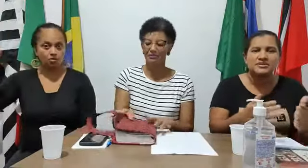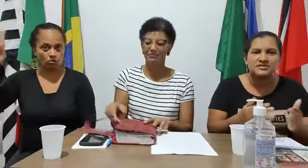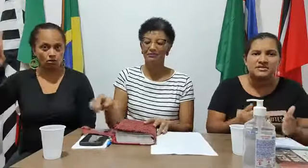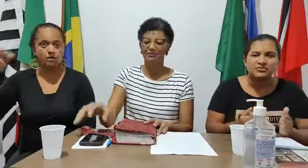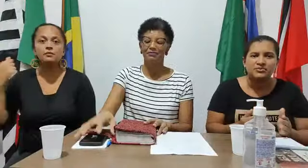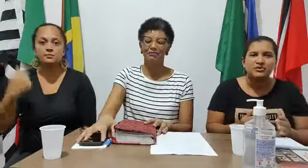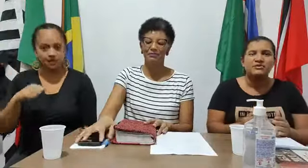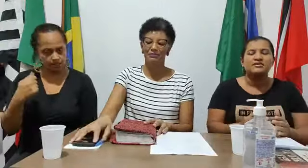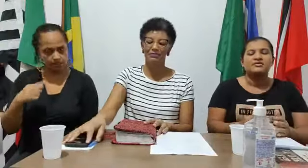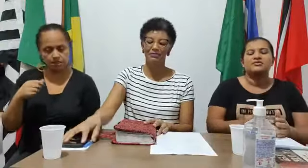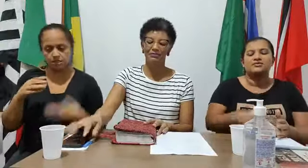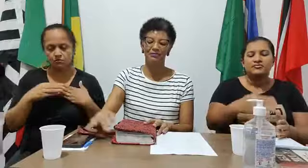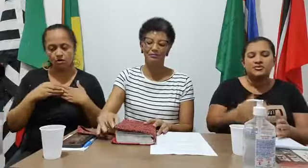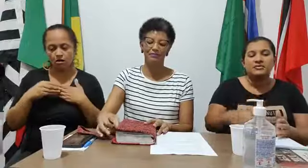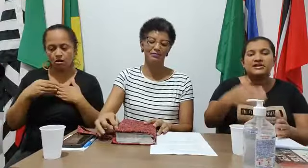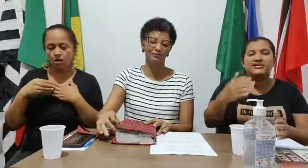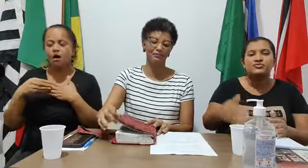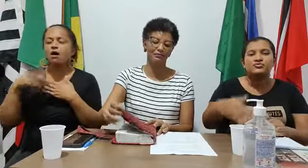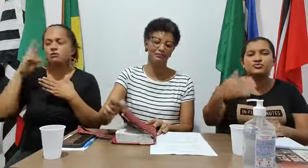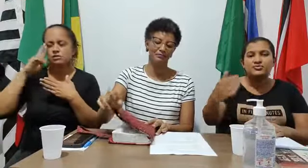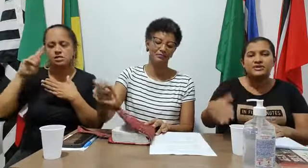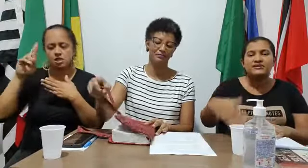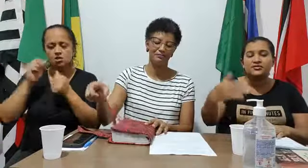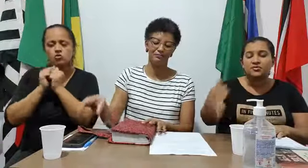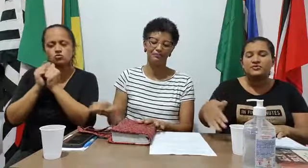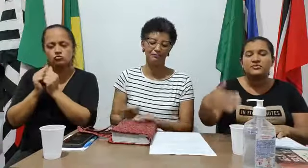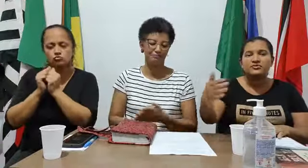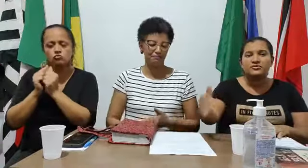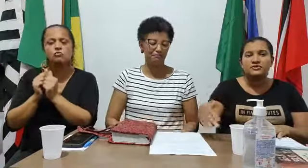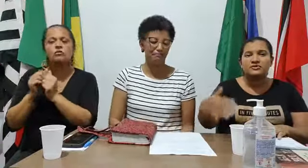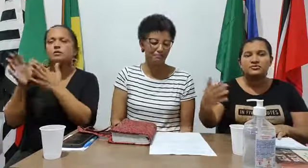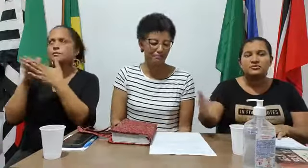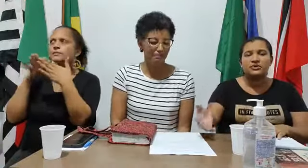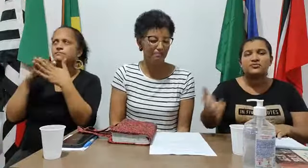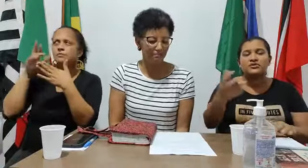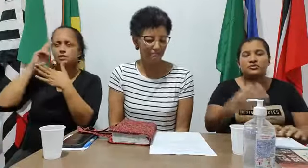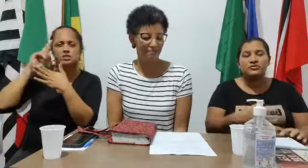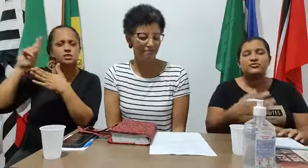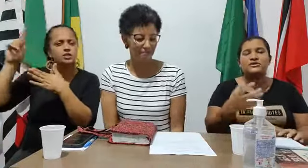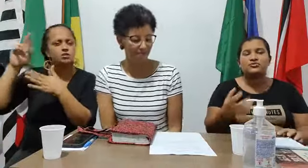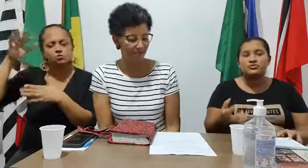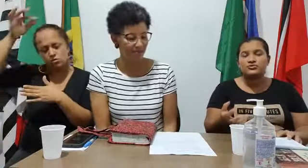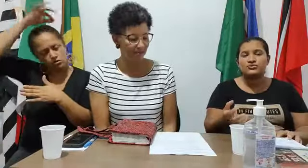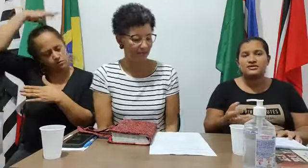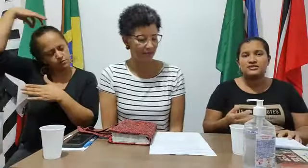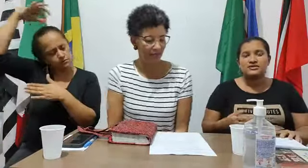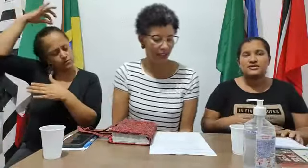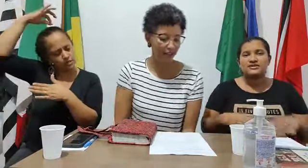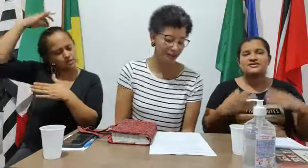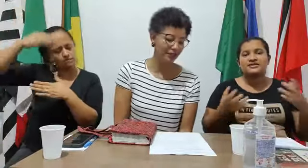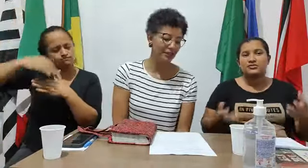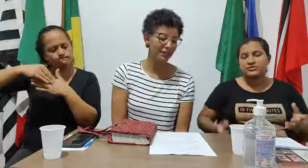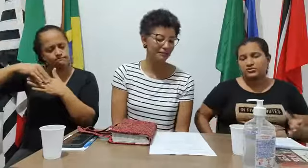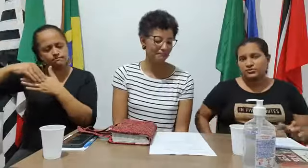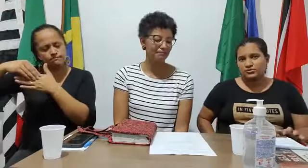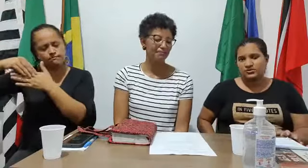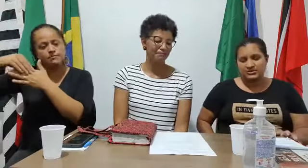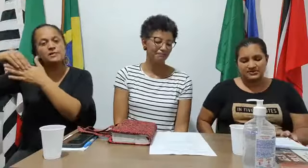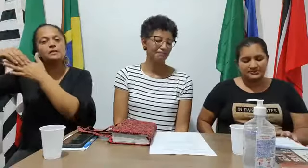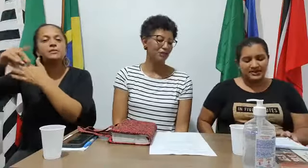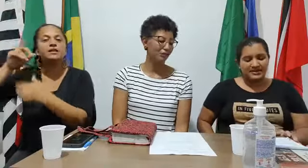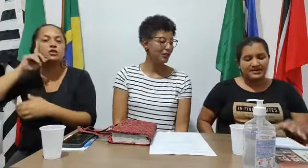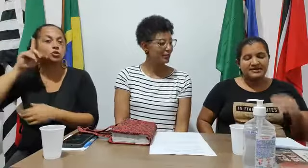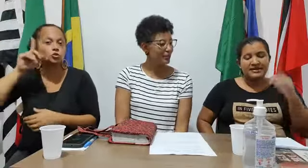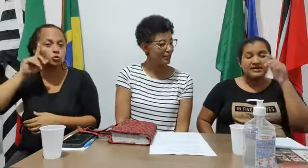desse princípio, caminhar junto, né, com o Espírito Santo, para que o Senhor nos ajude nessa luta de todo